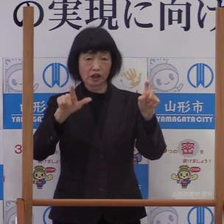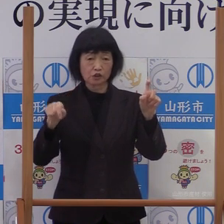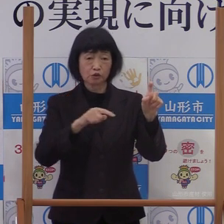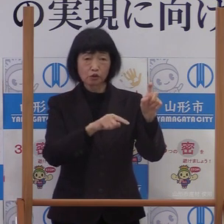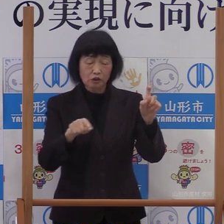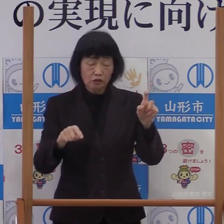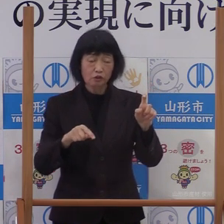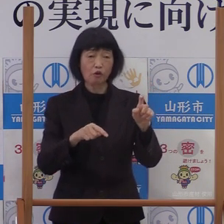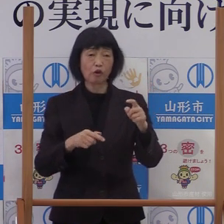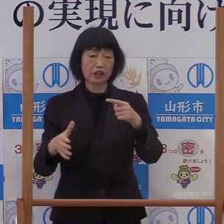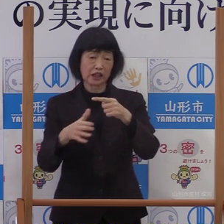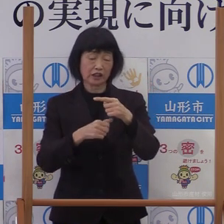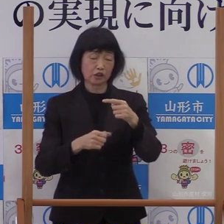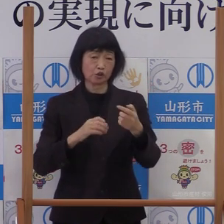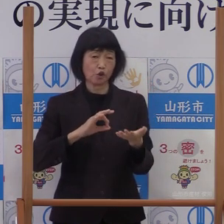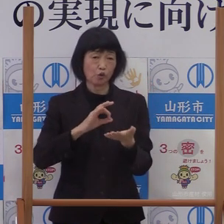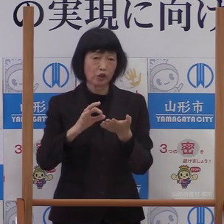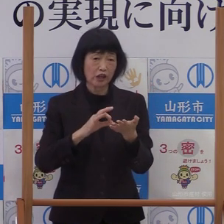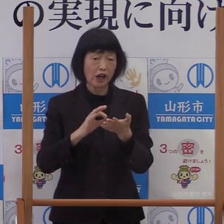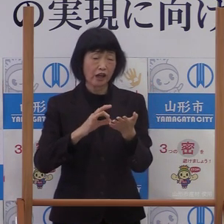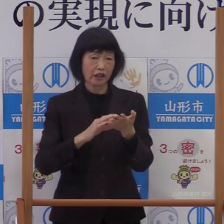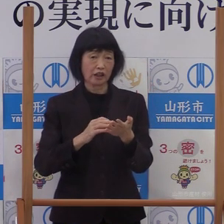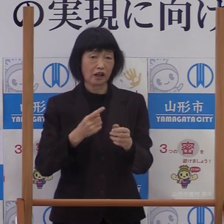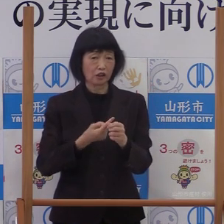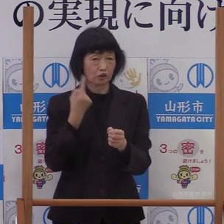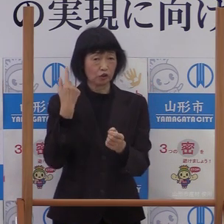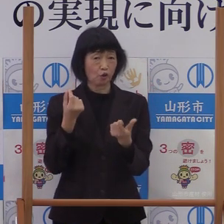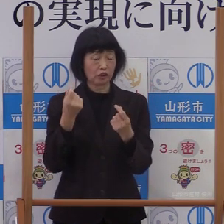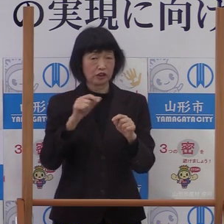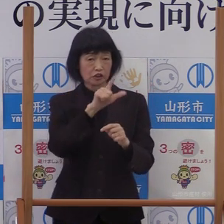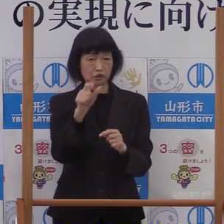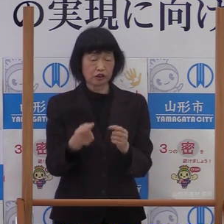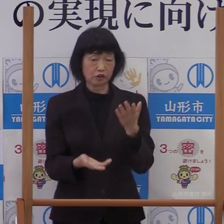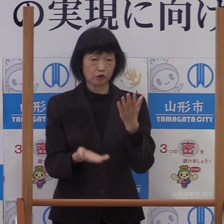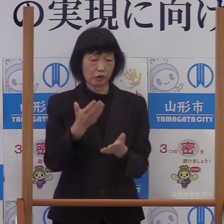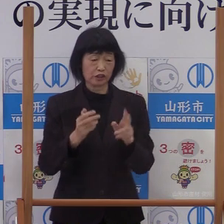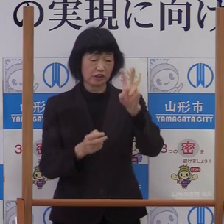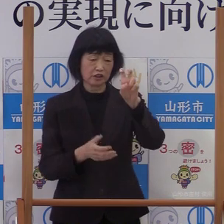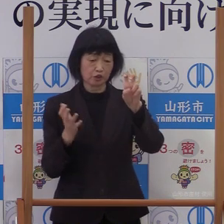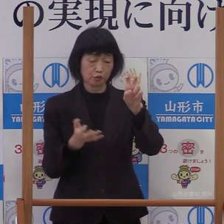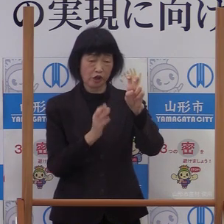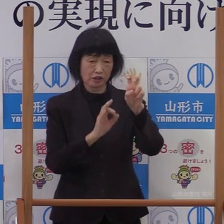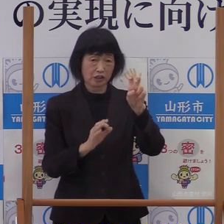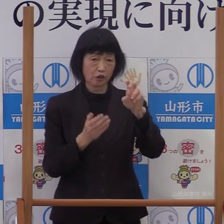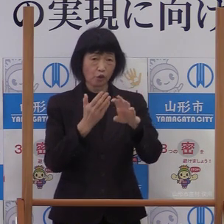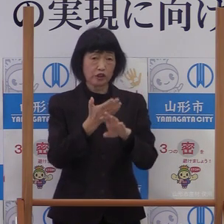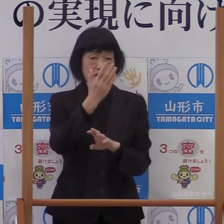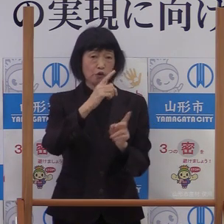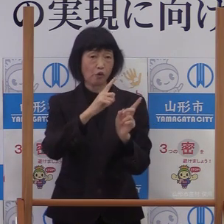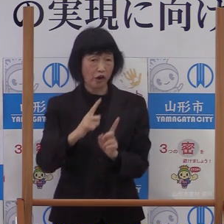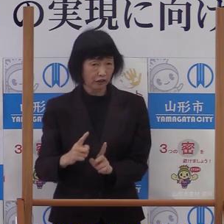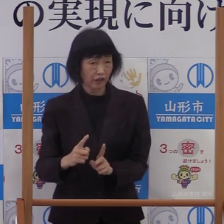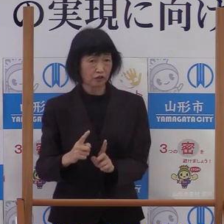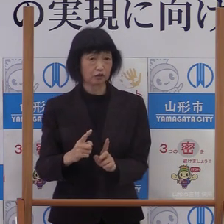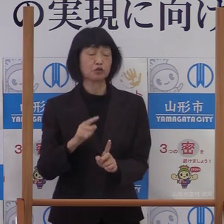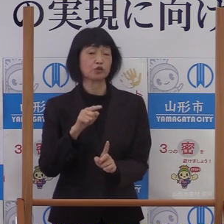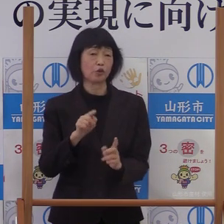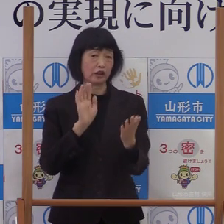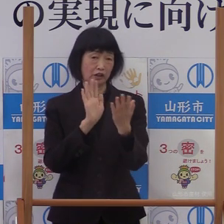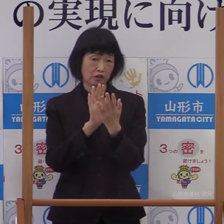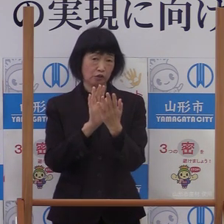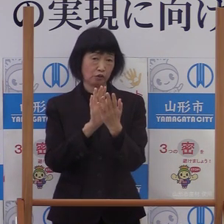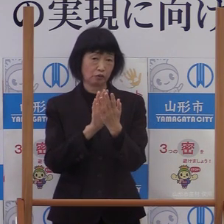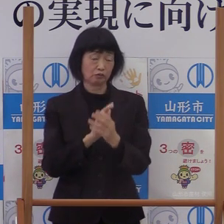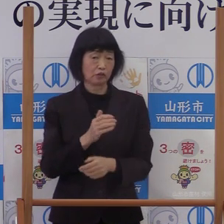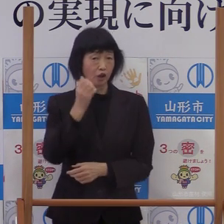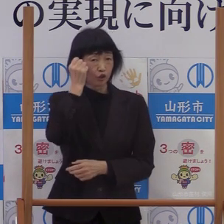の売上が前年同月と比べ 20% 以上減少している事業者の方となります。宿